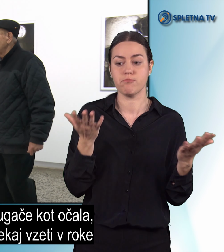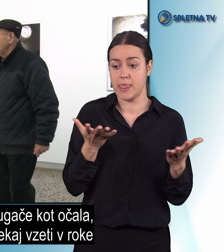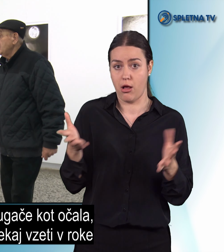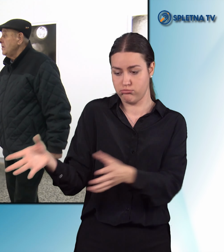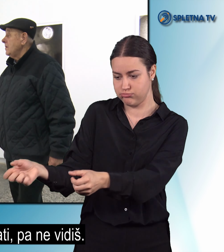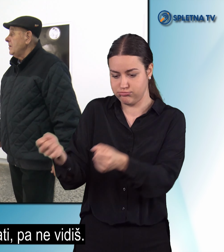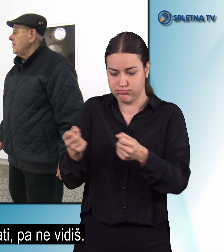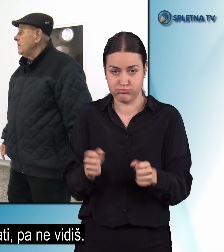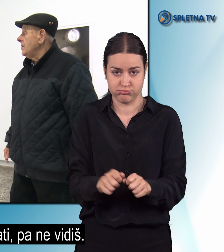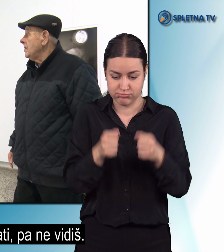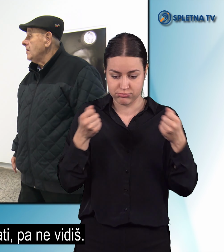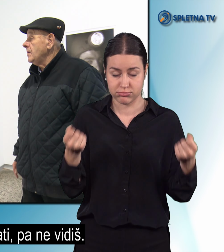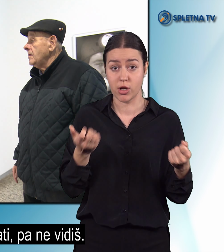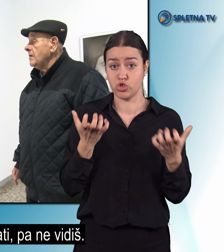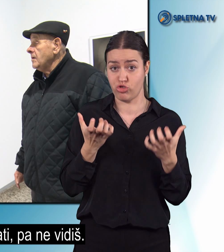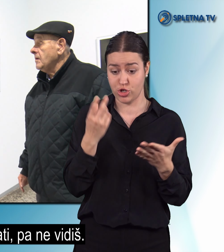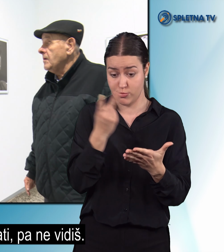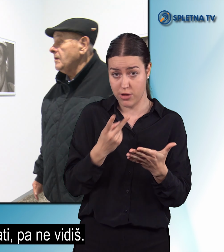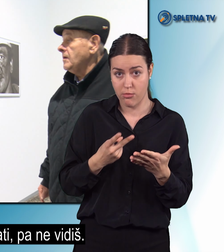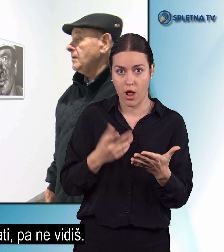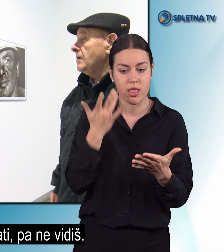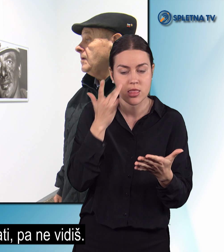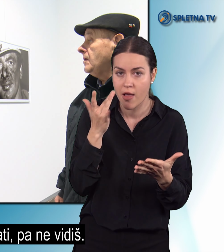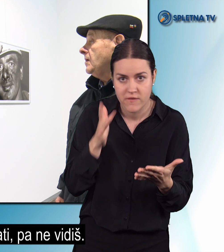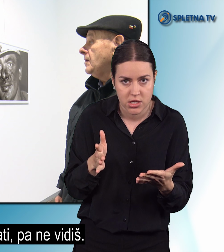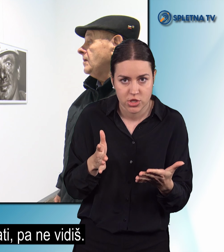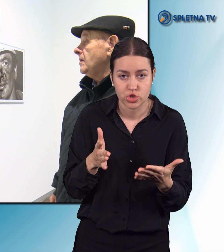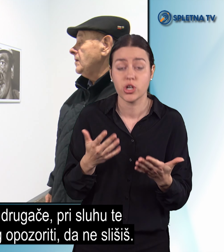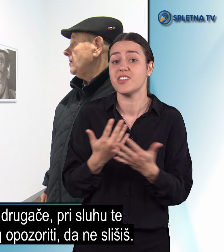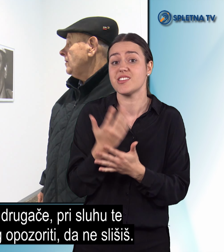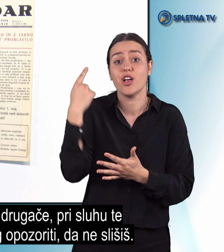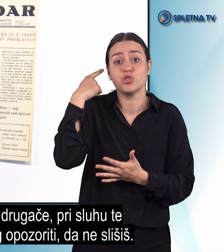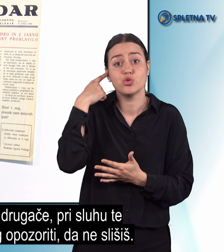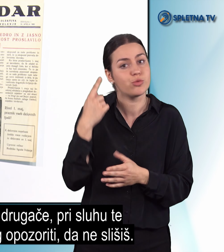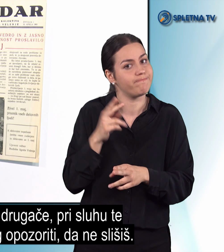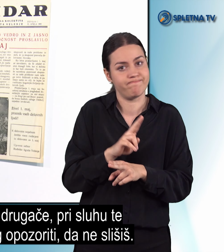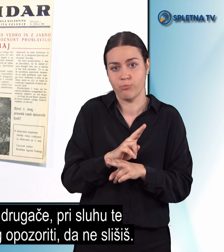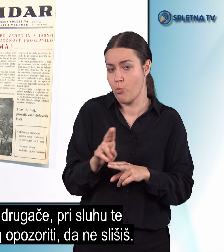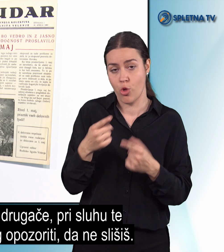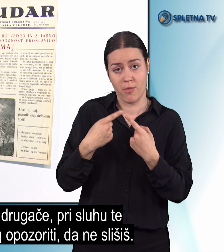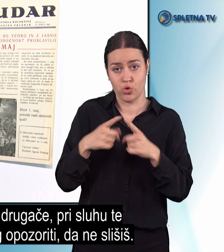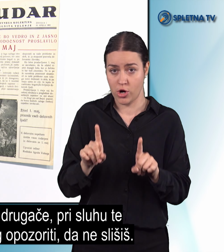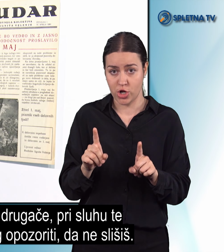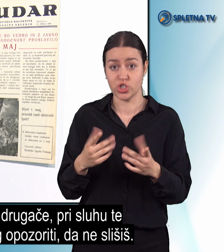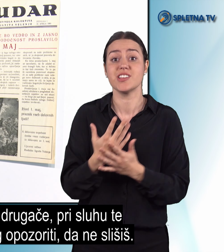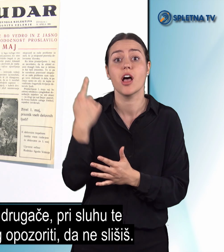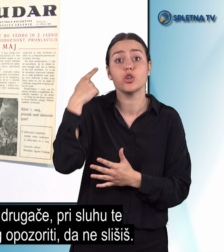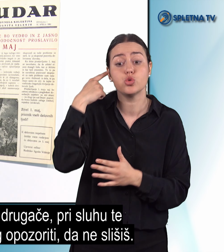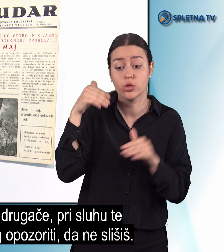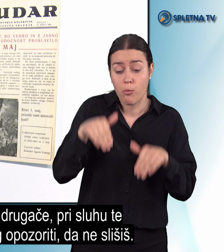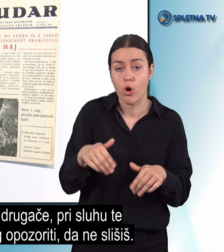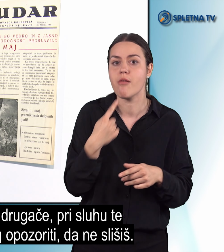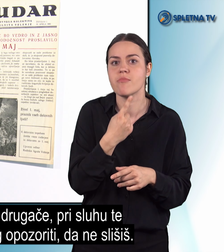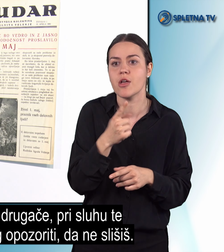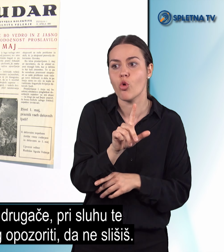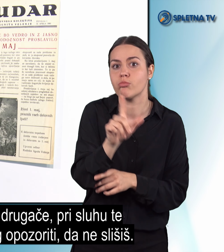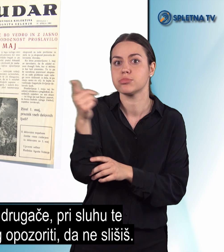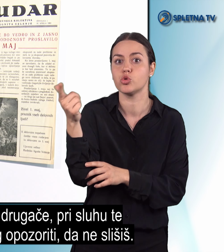v roke, hočeš prebrati, pa ne vidiš. Za sluh je pa popolnoma drugače. Za sluh te mora pa nekdo